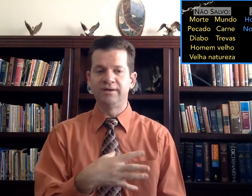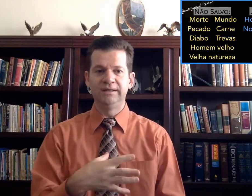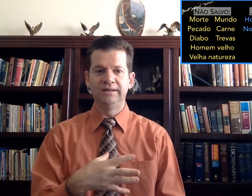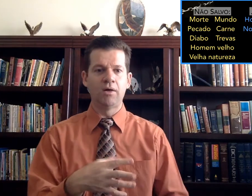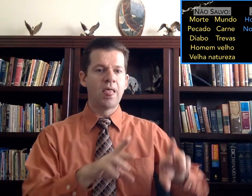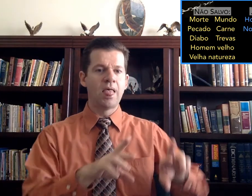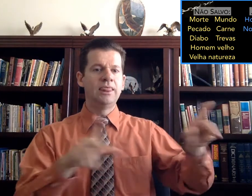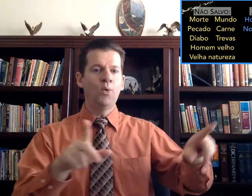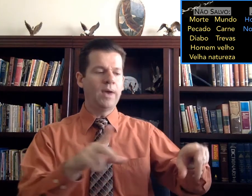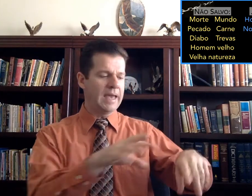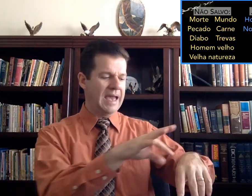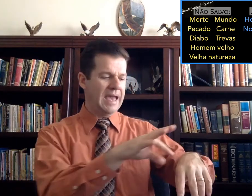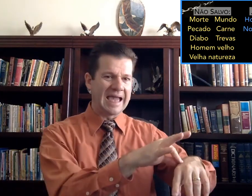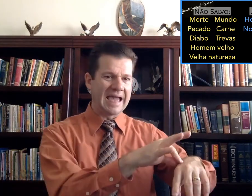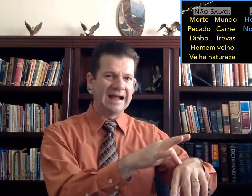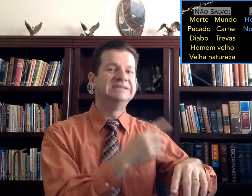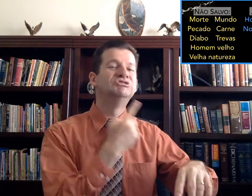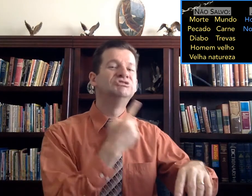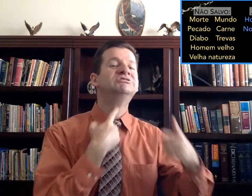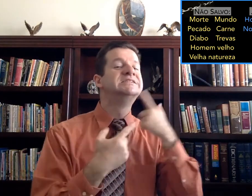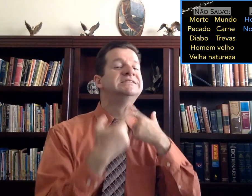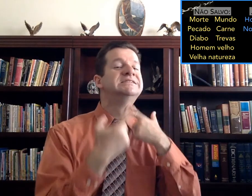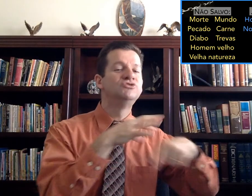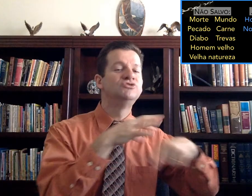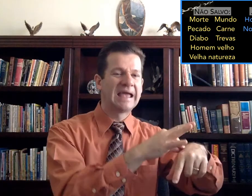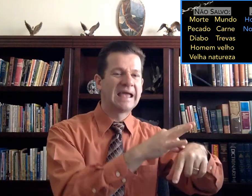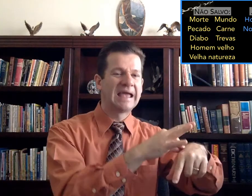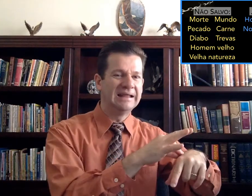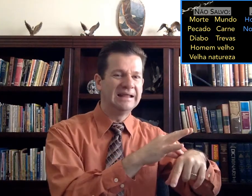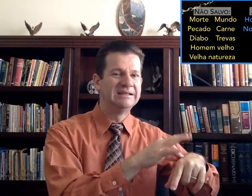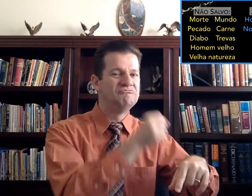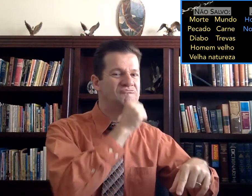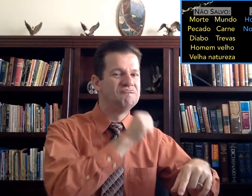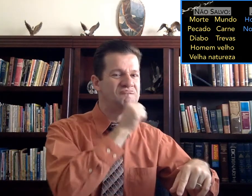Então, não é a carne, os desejos da carne.